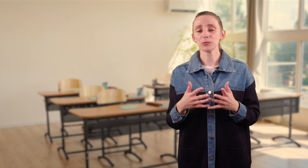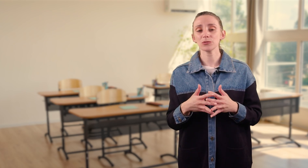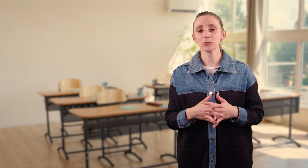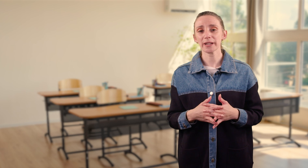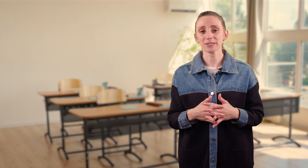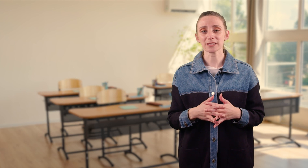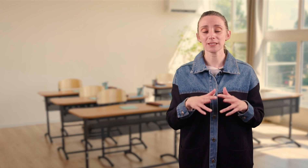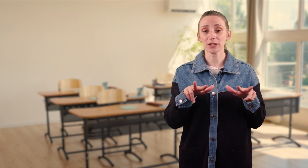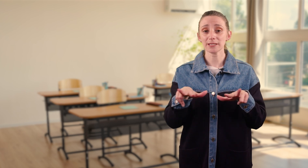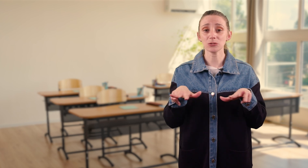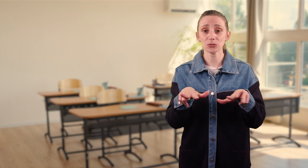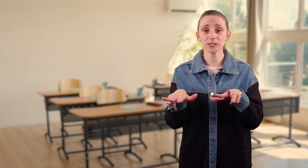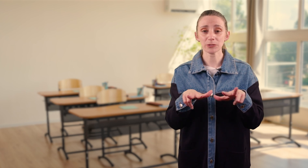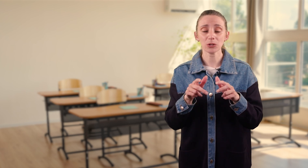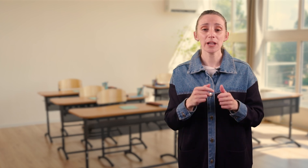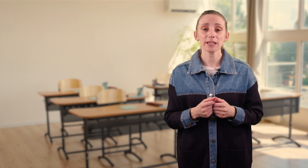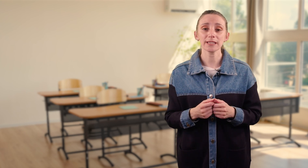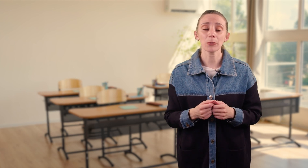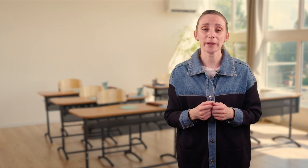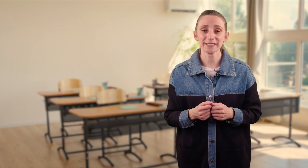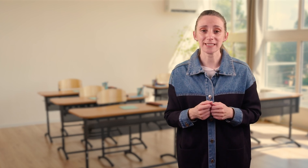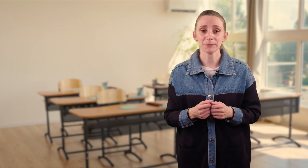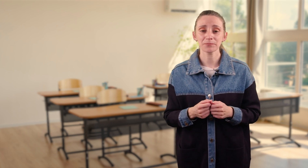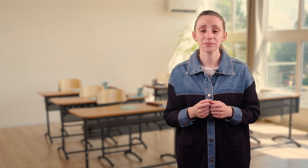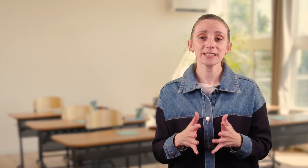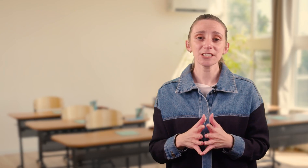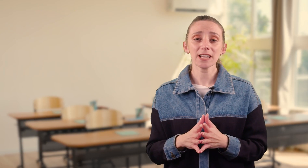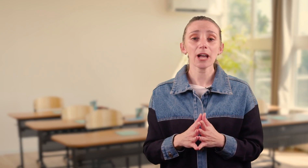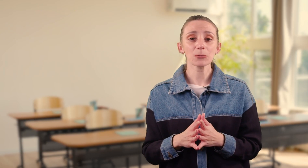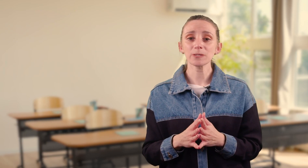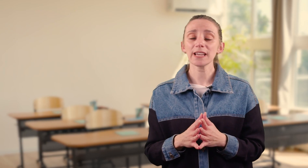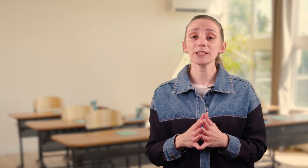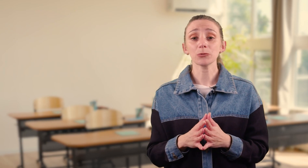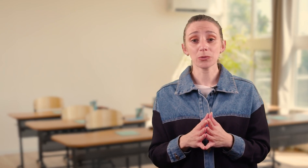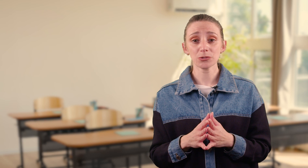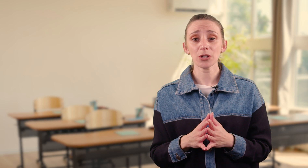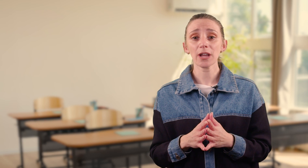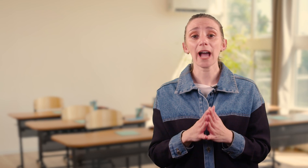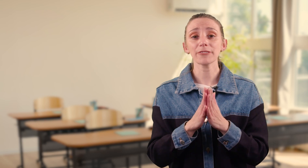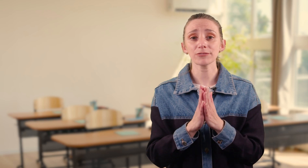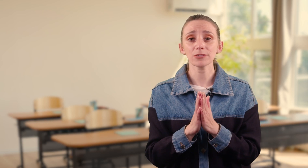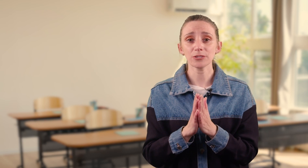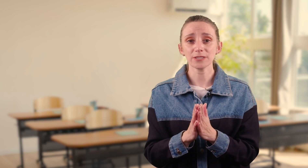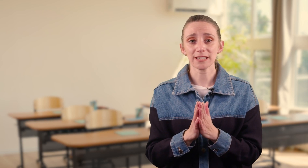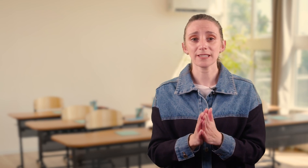pu vous présenter dans les deux vidéos qui ont précédé. Si j'ai un conseil ou plusieurs à vous donner,